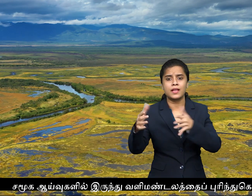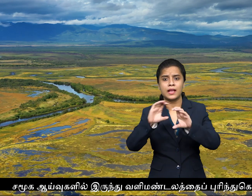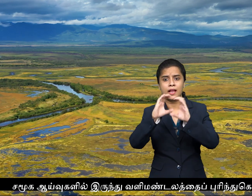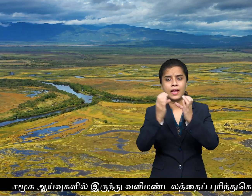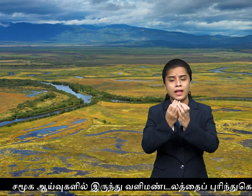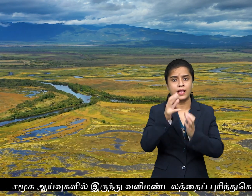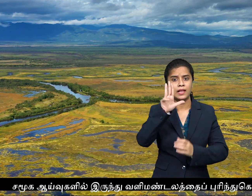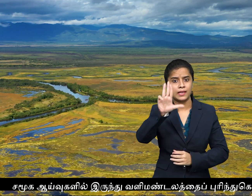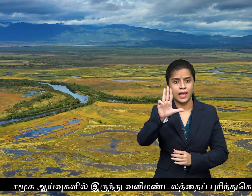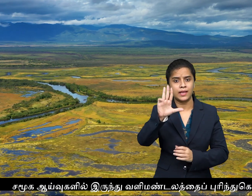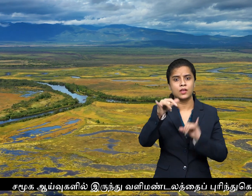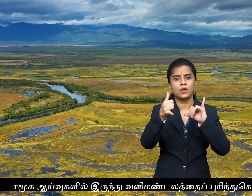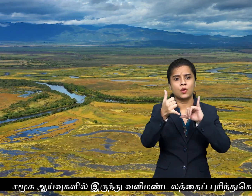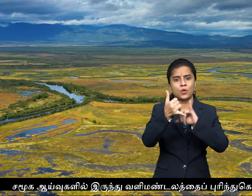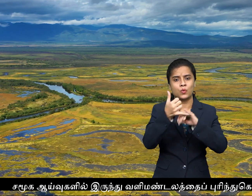கொள்வோம்.